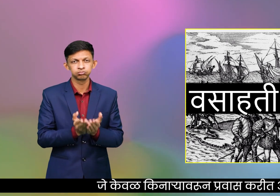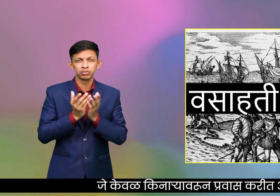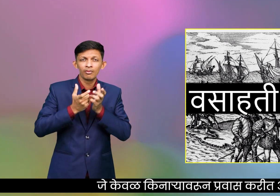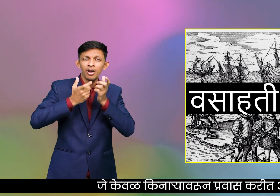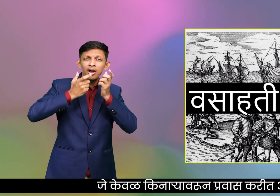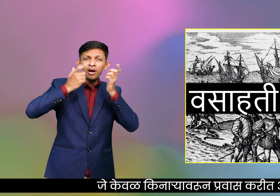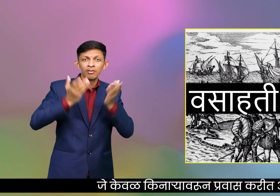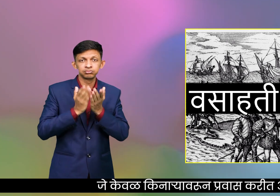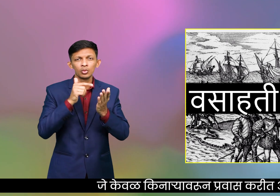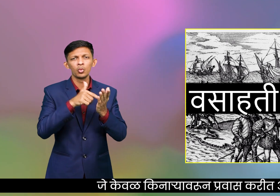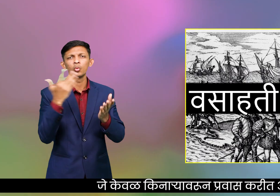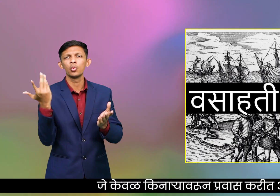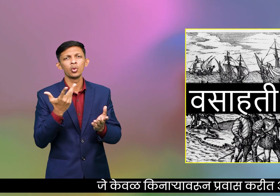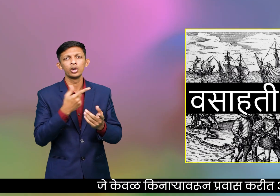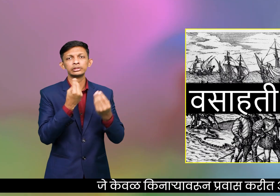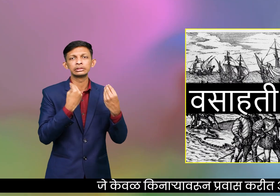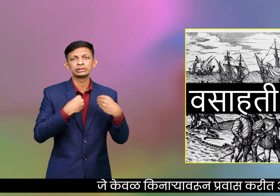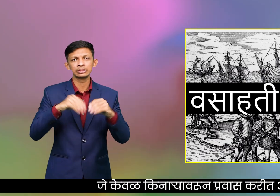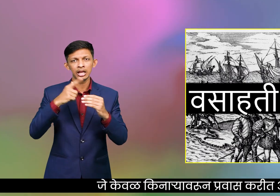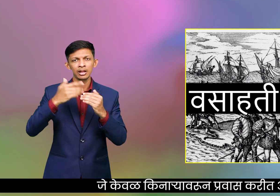जे केवळ किनाऱ्यावरून प्रवास करीत असत.